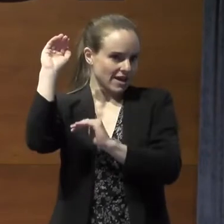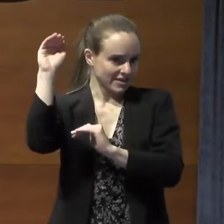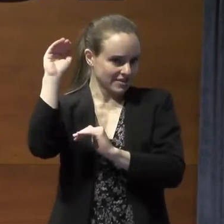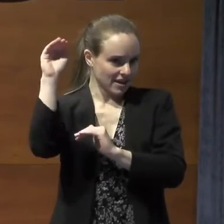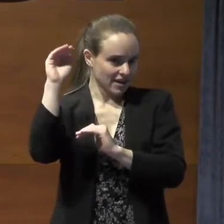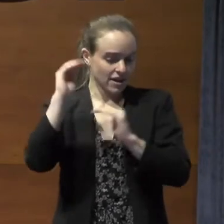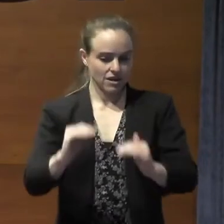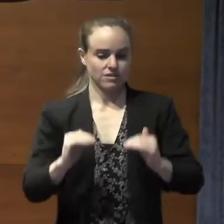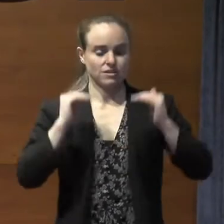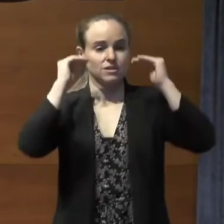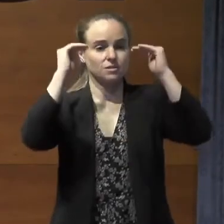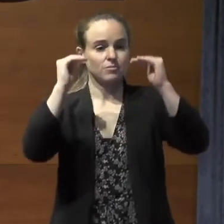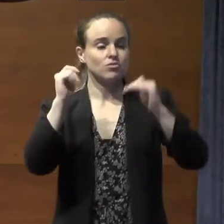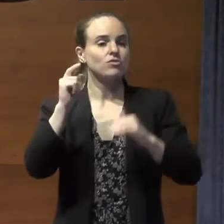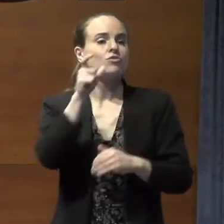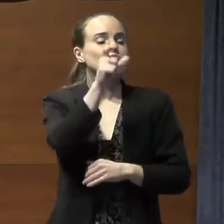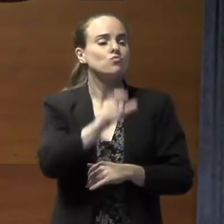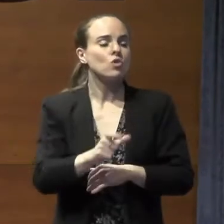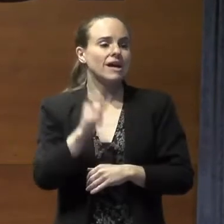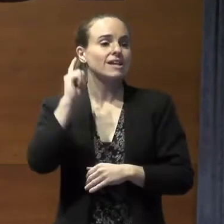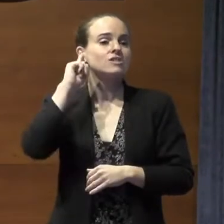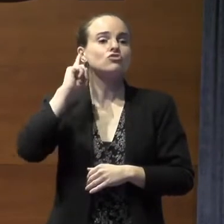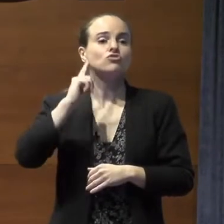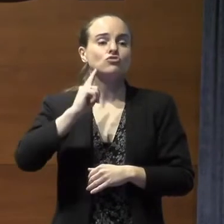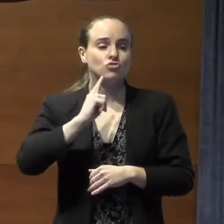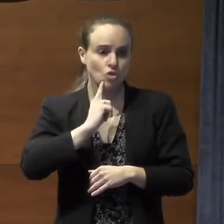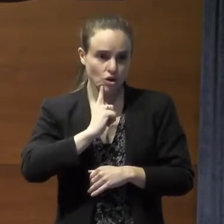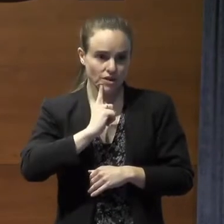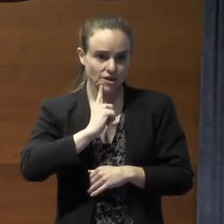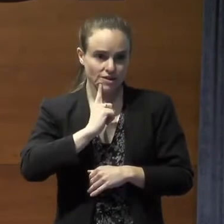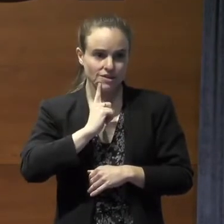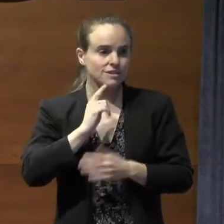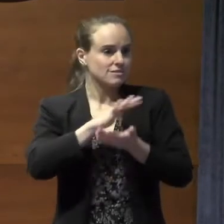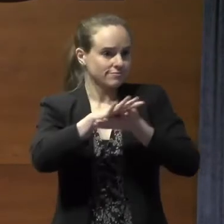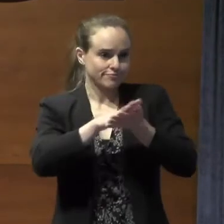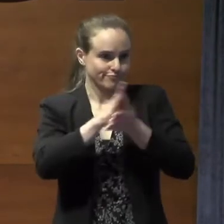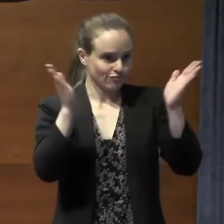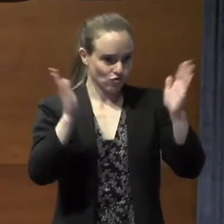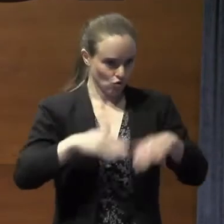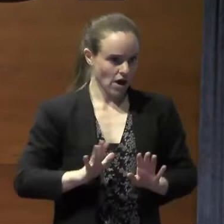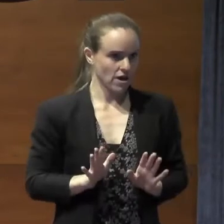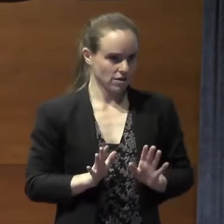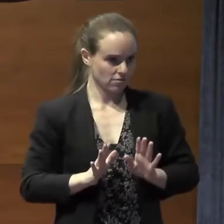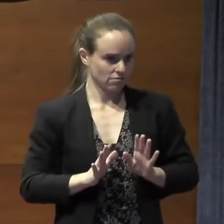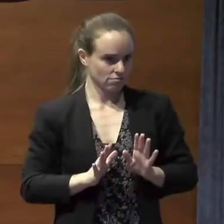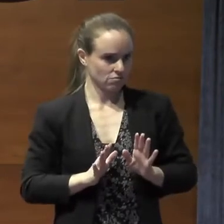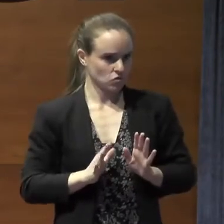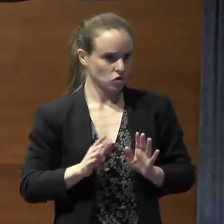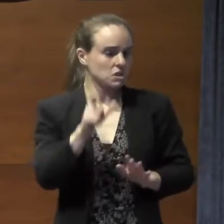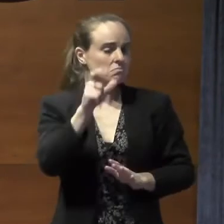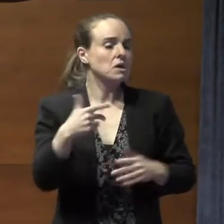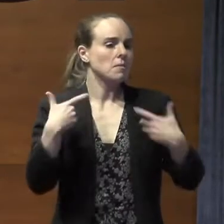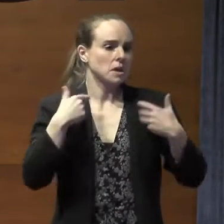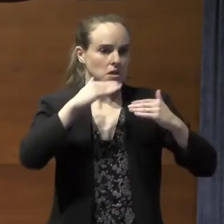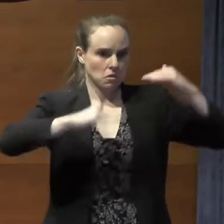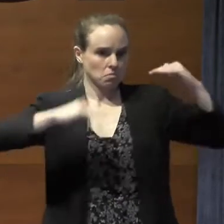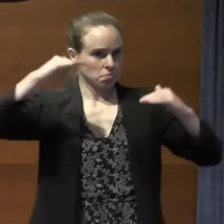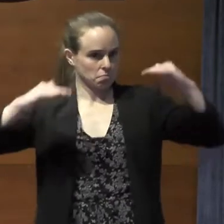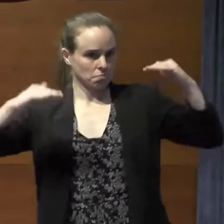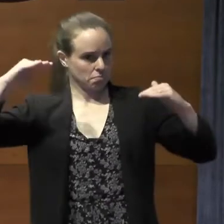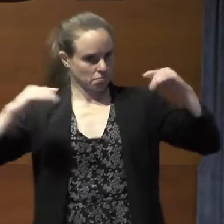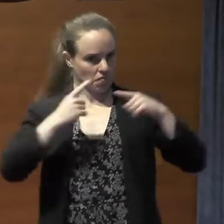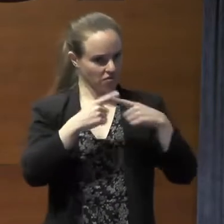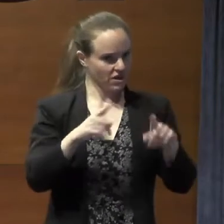extranjera y 7 que son mujeres sordas que no signan. Por lo tanto, hay una cierta diversidad en los perfiles de